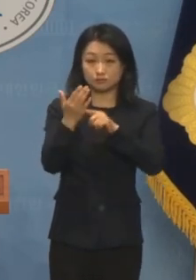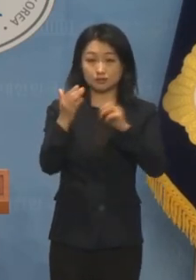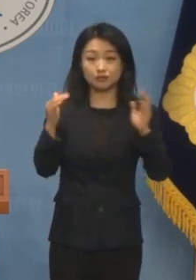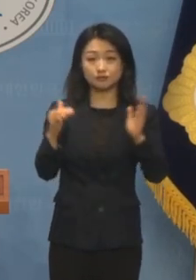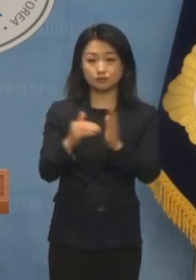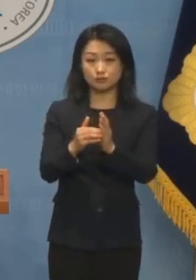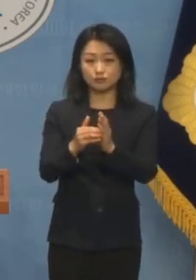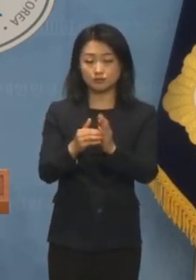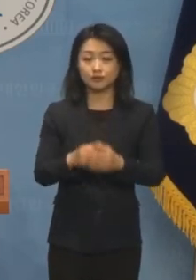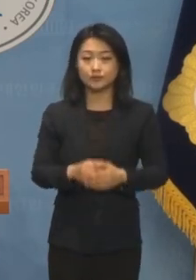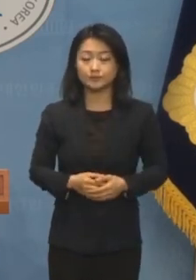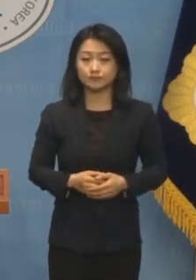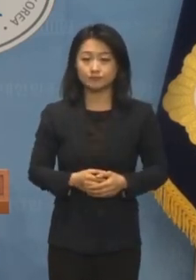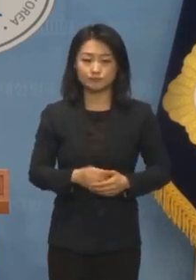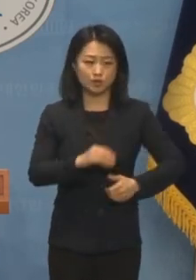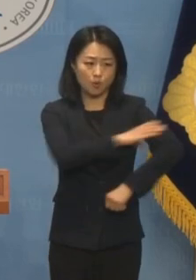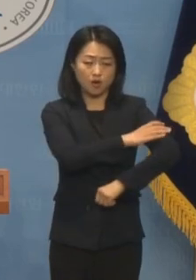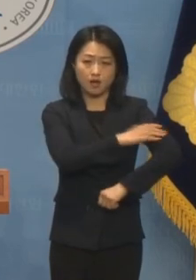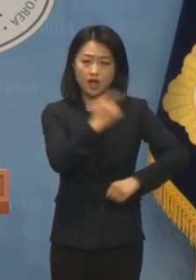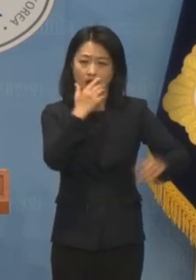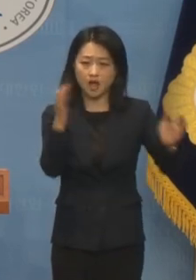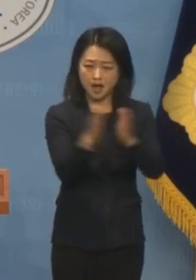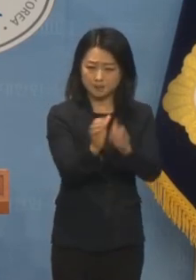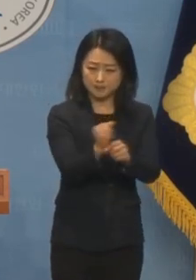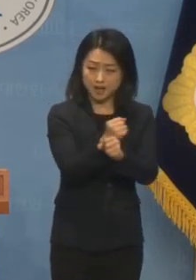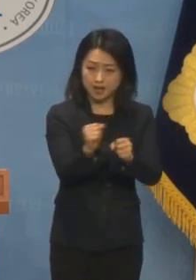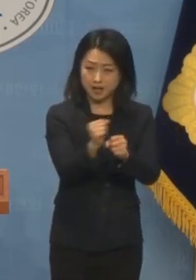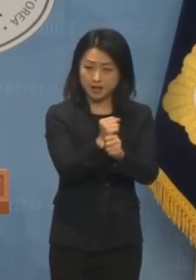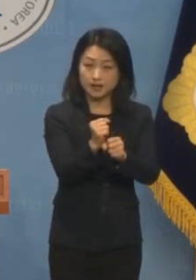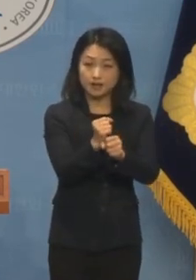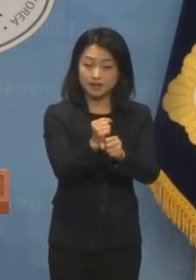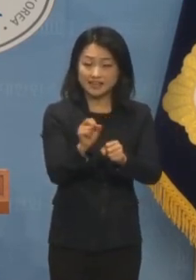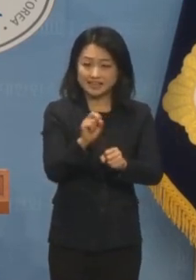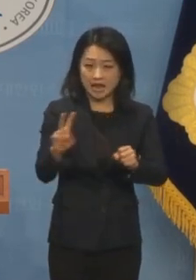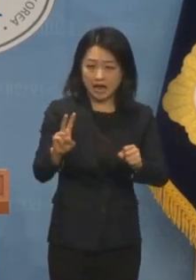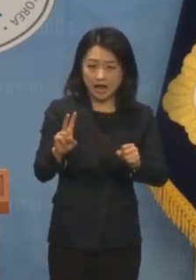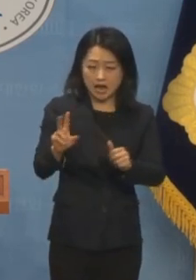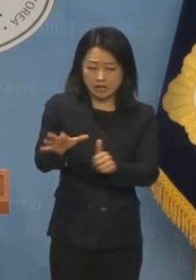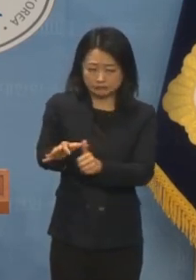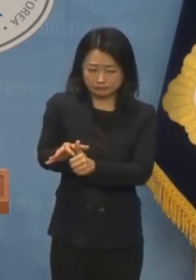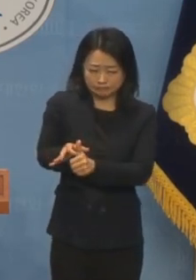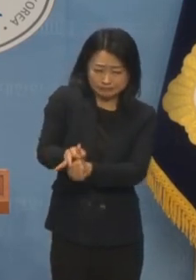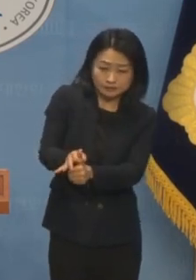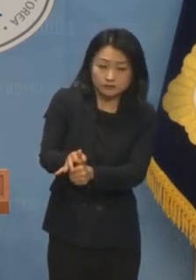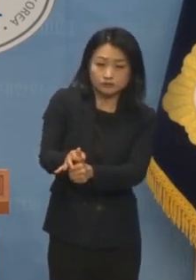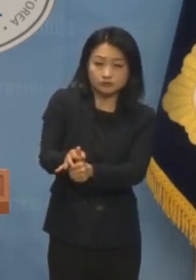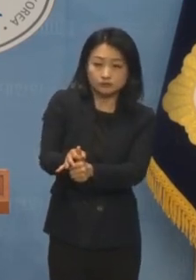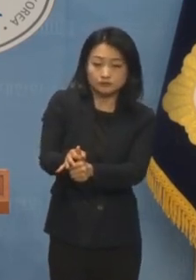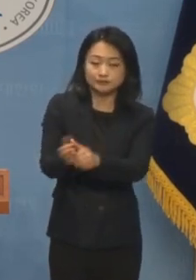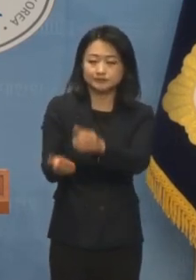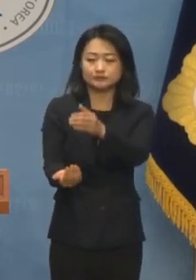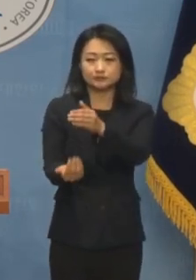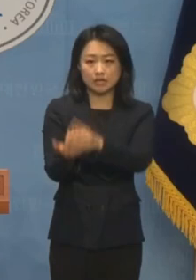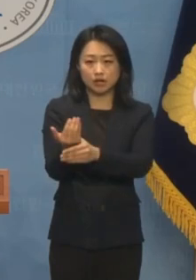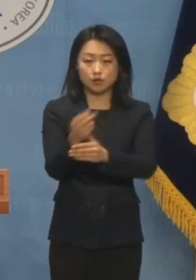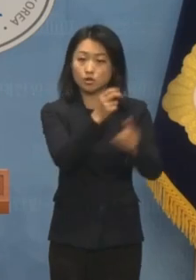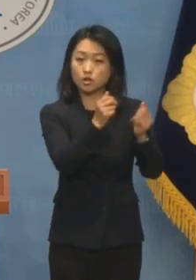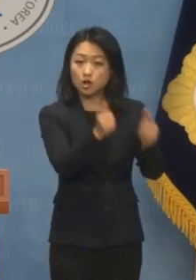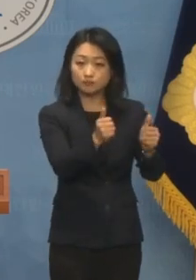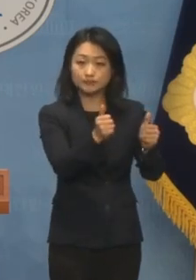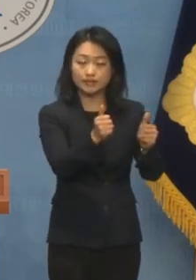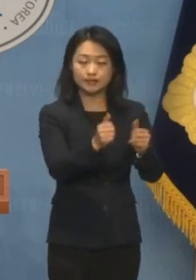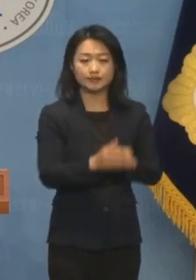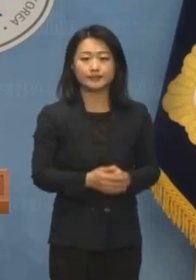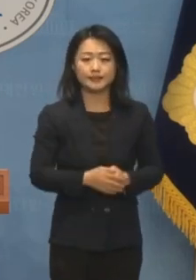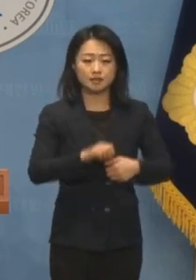있습니다 권력과 야회 조작 수사로 야당을 죄려는 검찰의 행태는 반드시 역사의